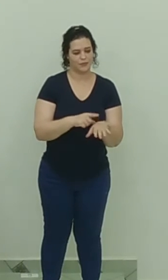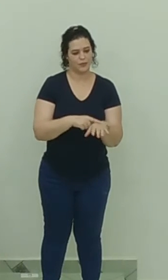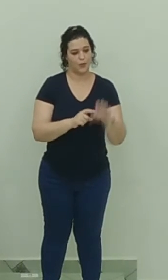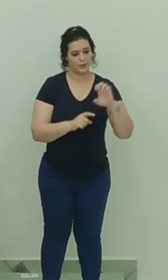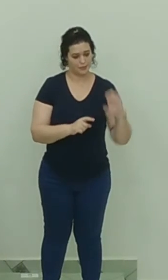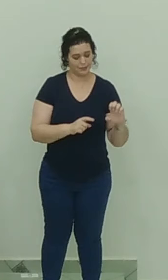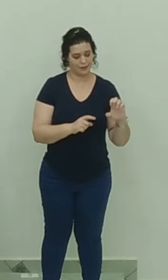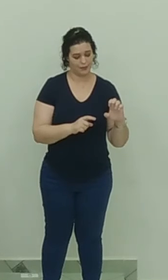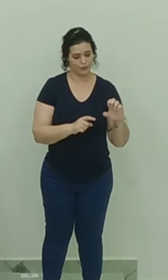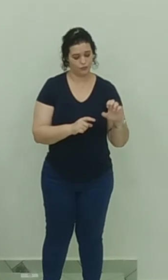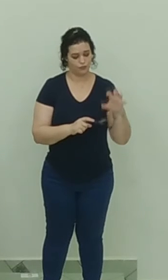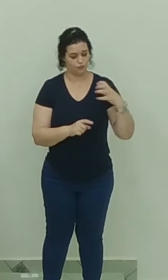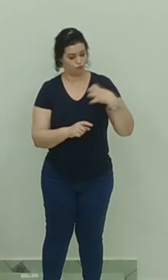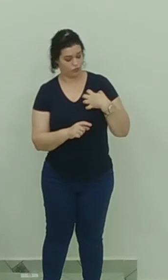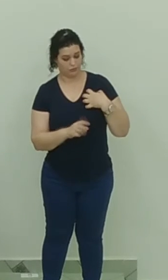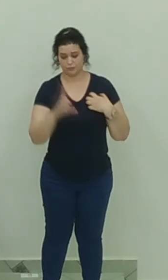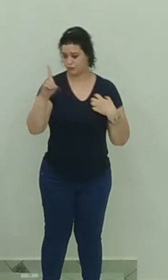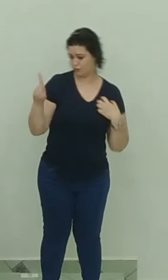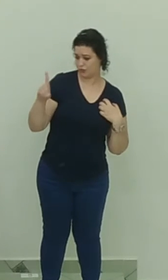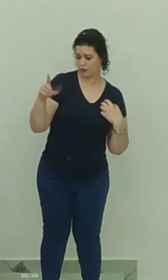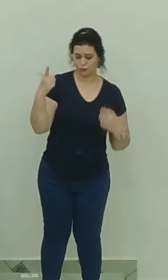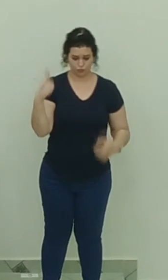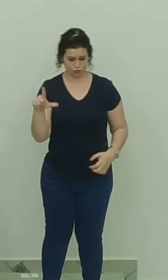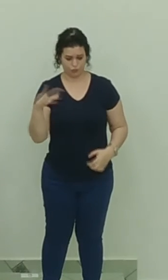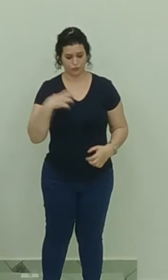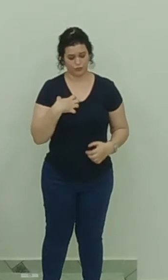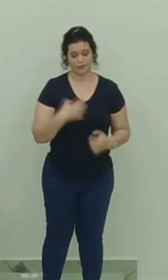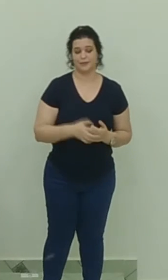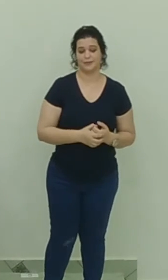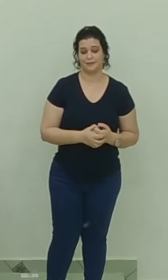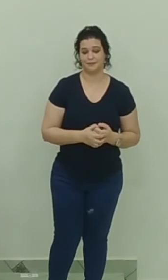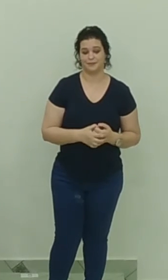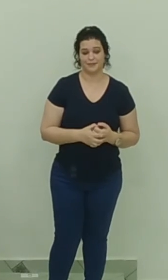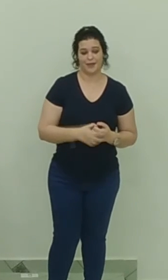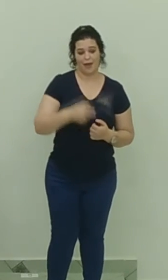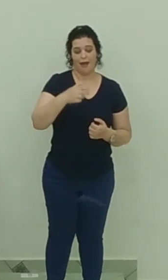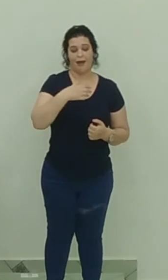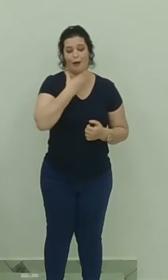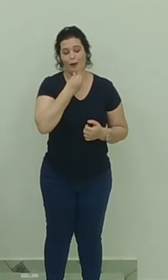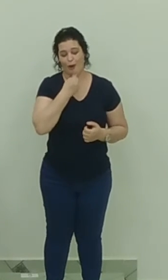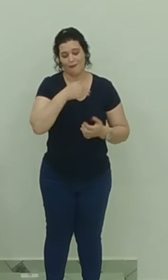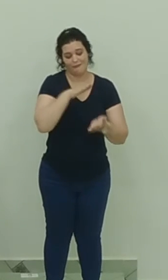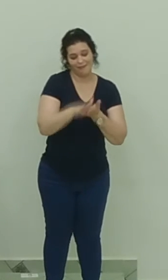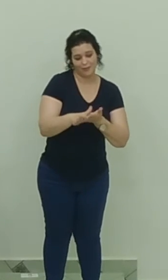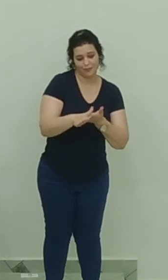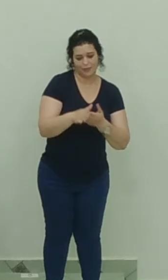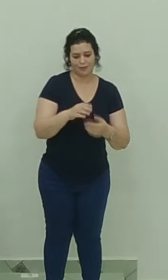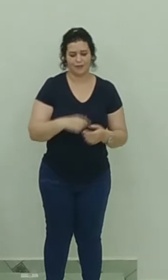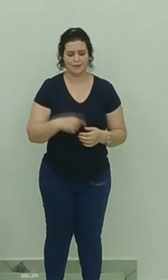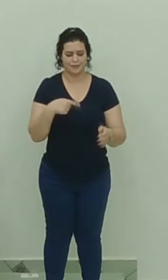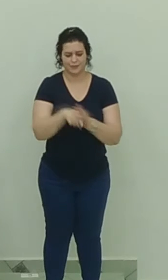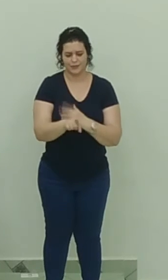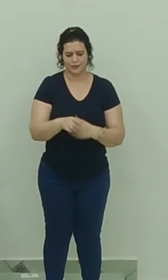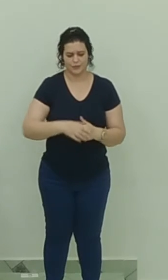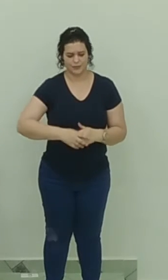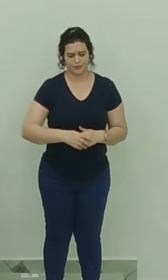outro. E o Ronald Reagan foi embora. E a sua mãe falou: o que aconteceu? Eu fiquei muito indeciso,